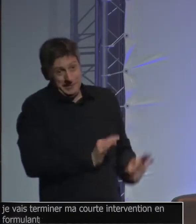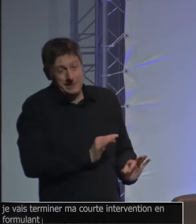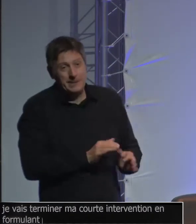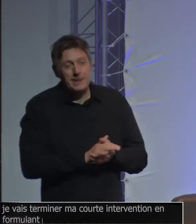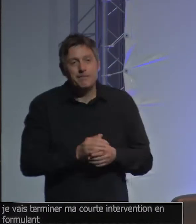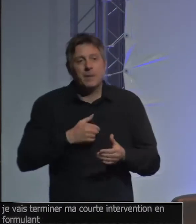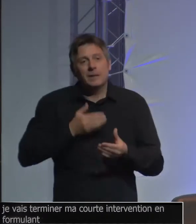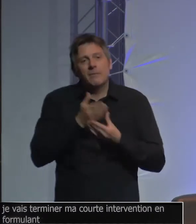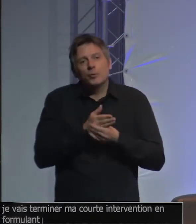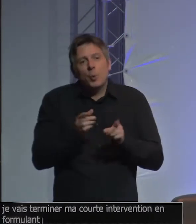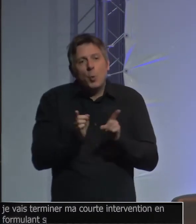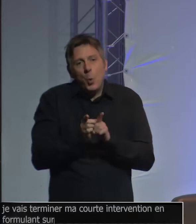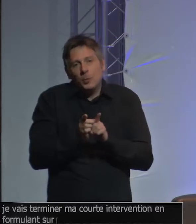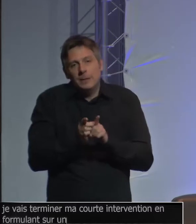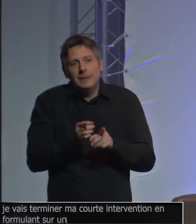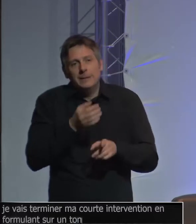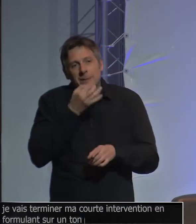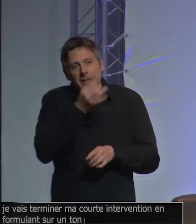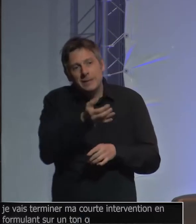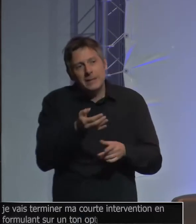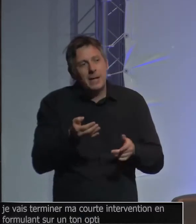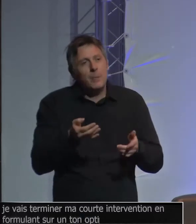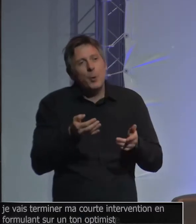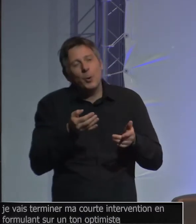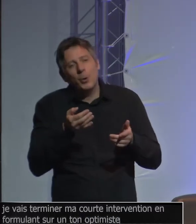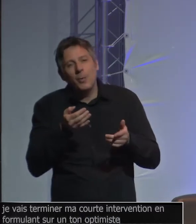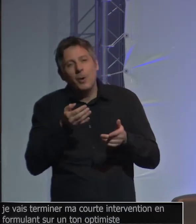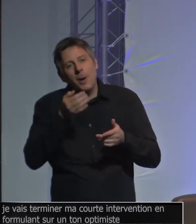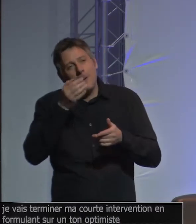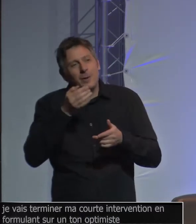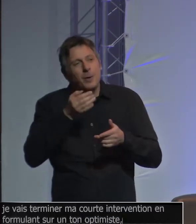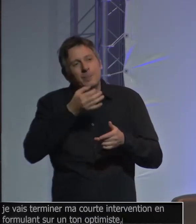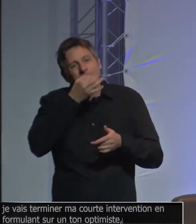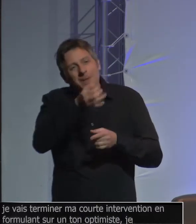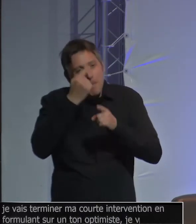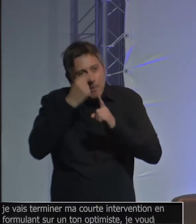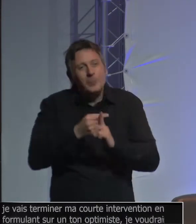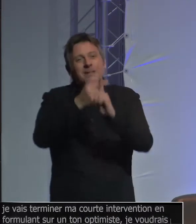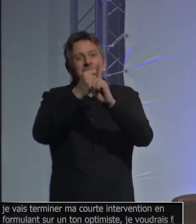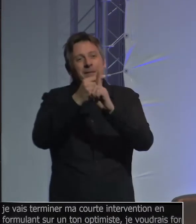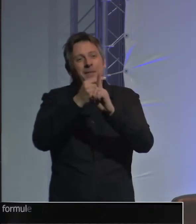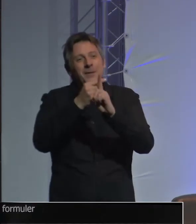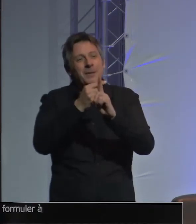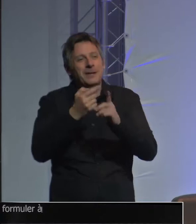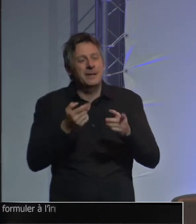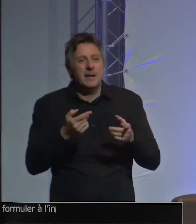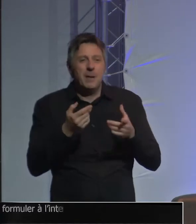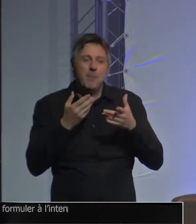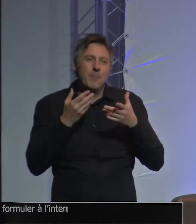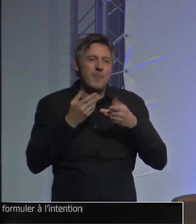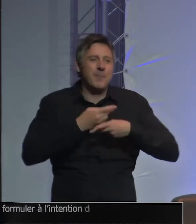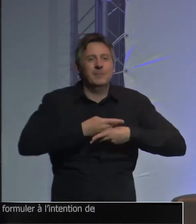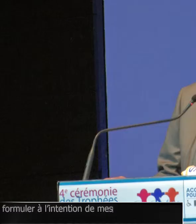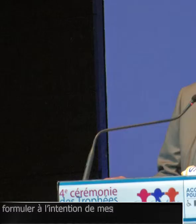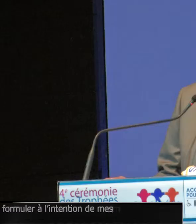formulant sur un ton optimiste je voudrais formuler à